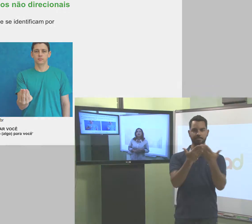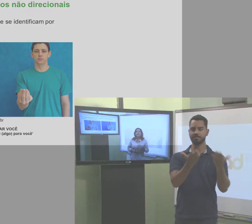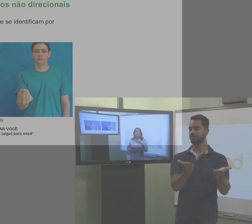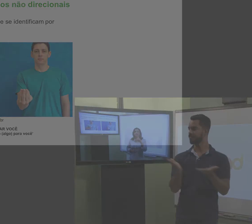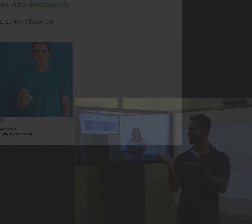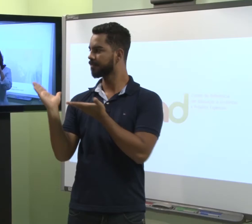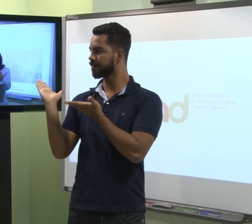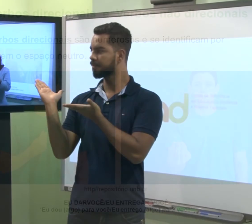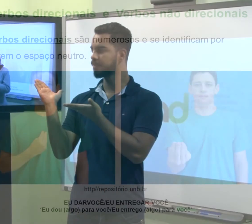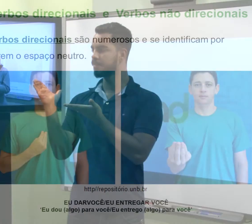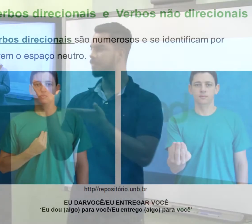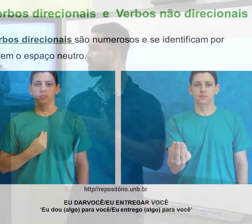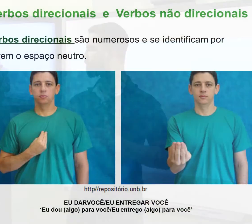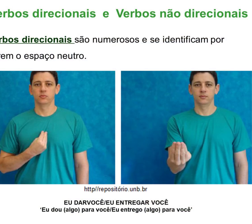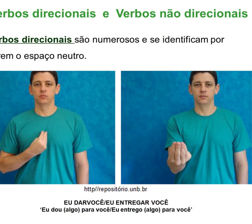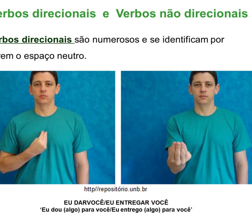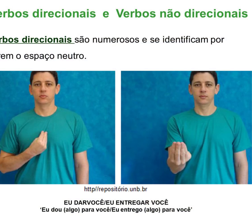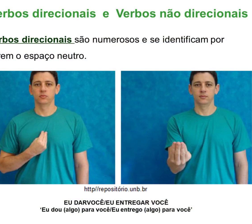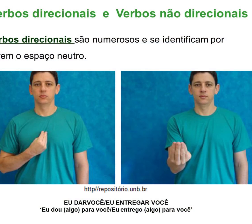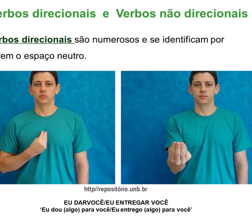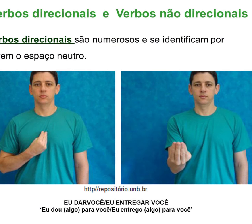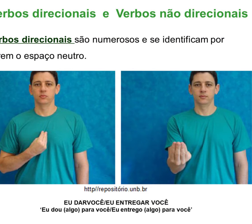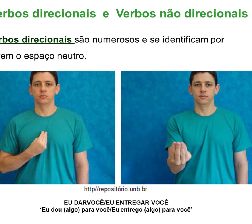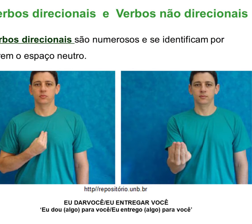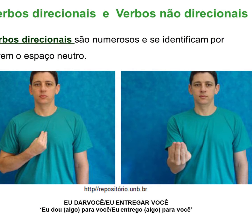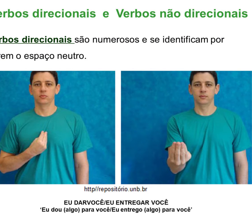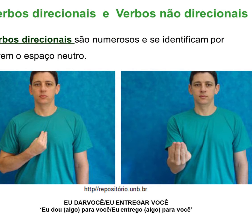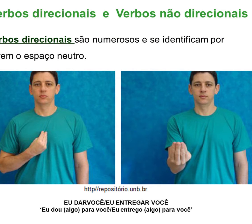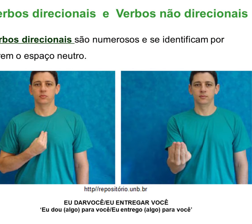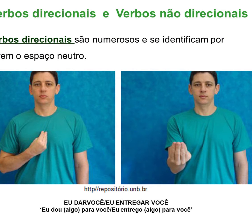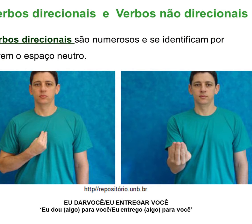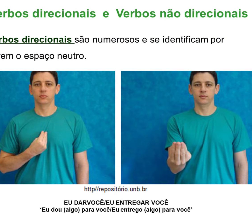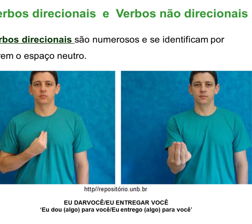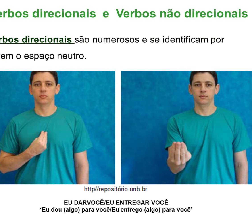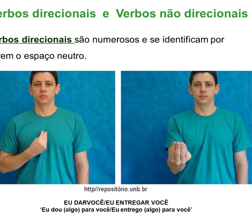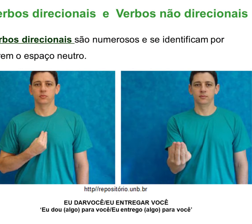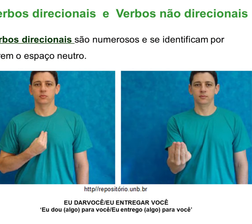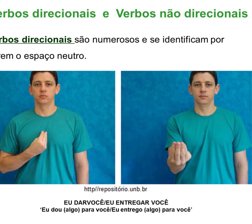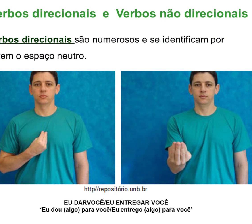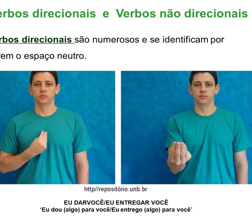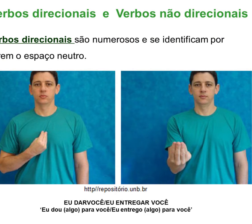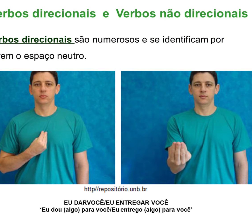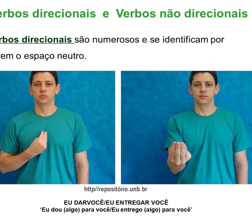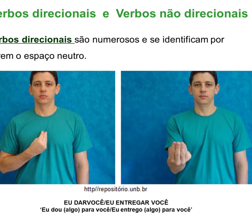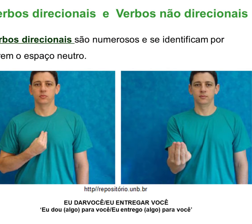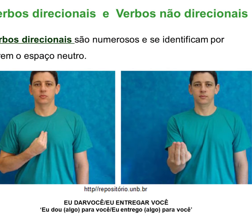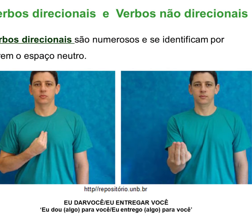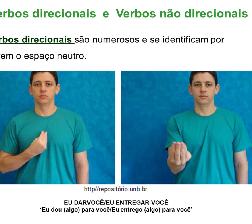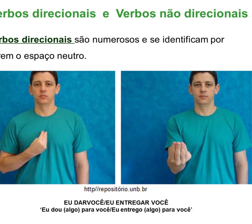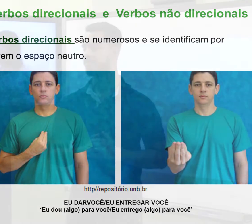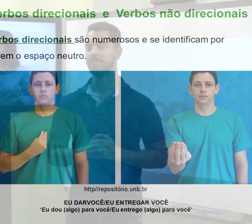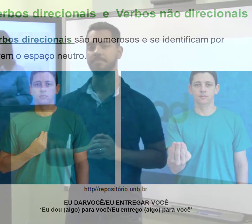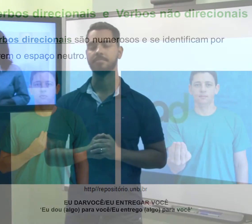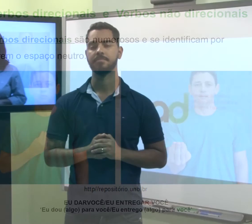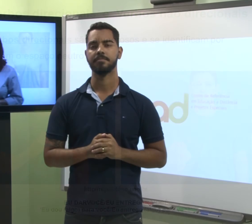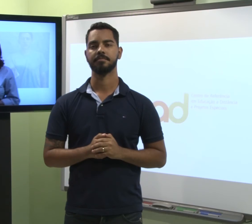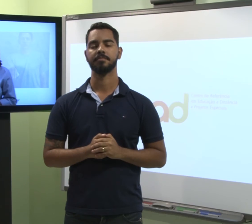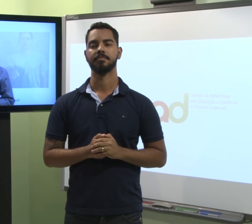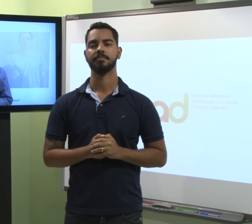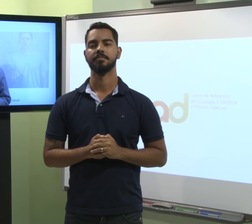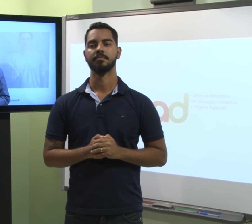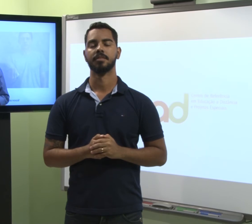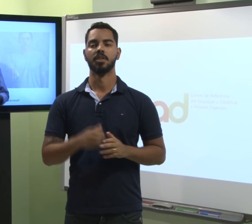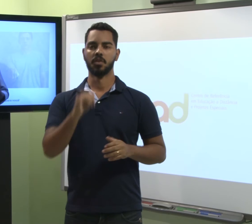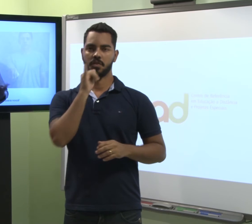Brito, são numerosos e se identificam por utilizarem o espaço neutro. O verbo